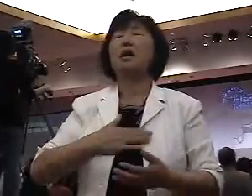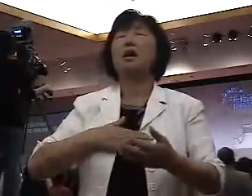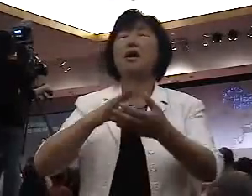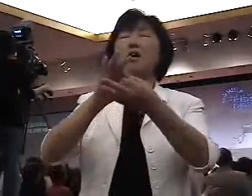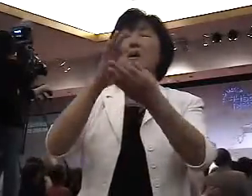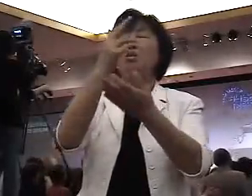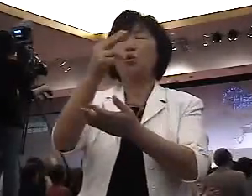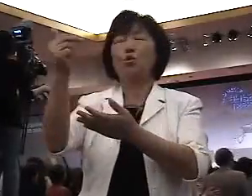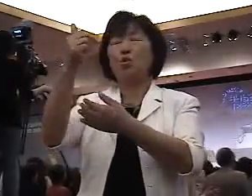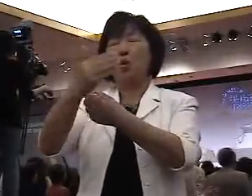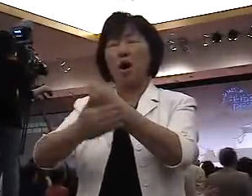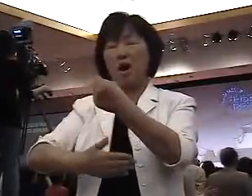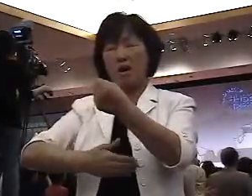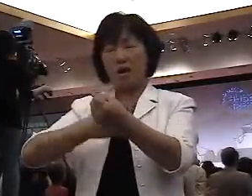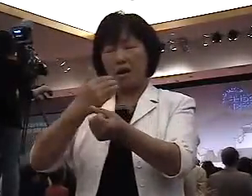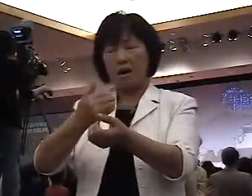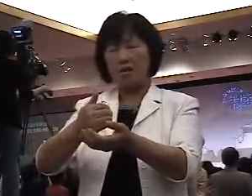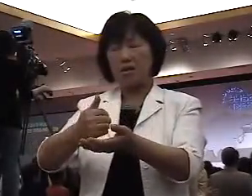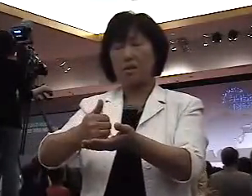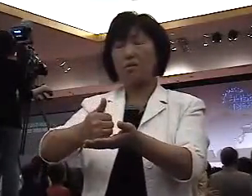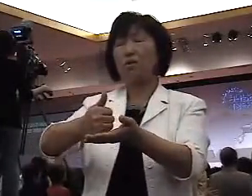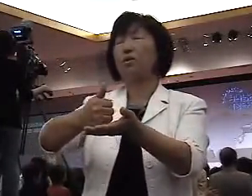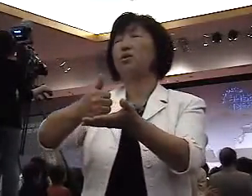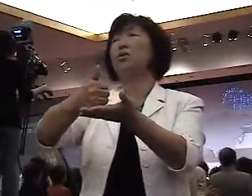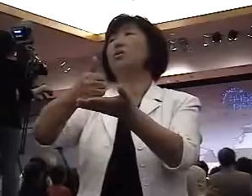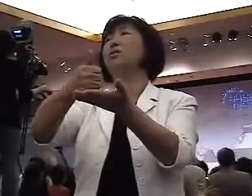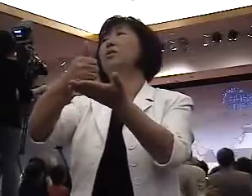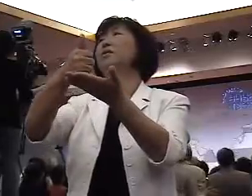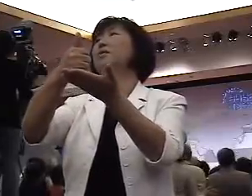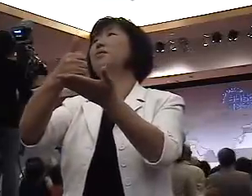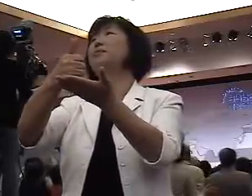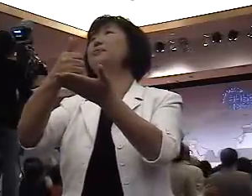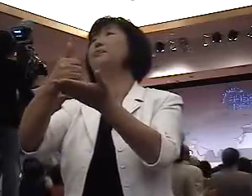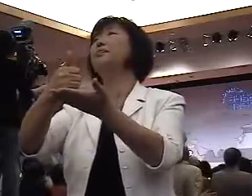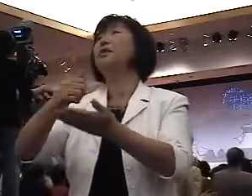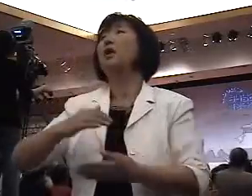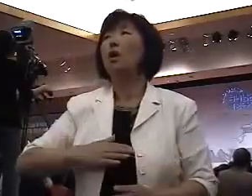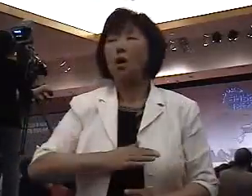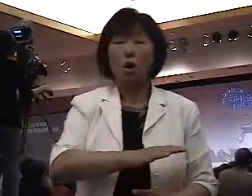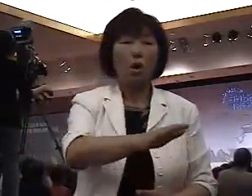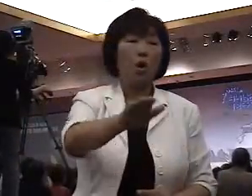신실하신 나의 주 하나님은